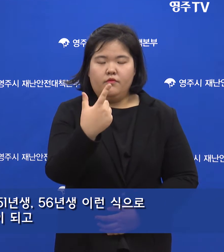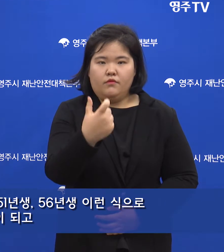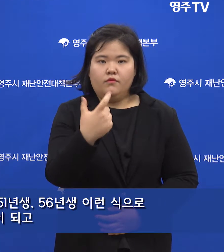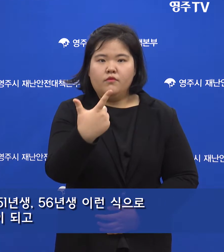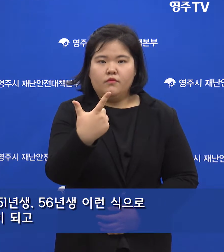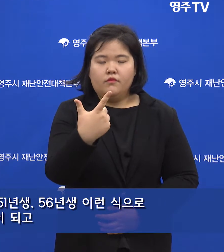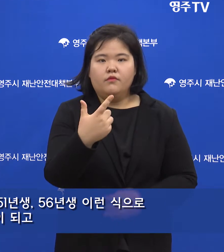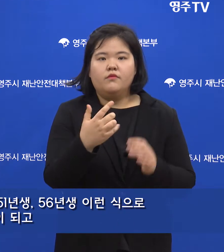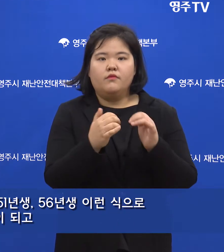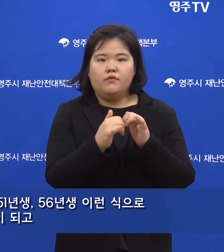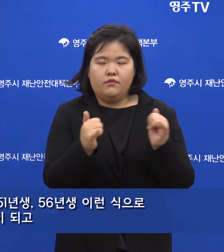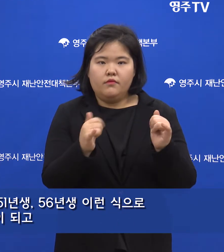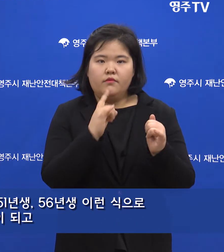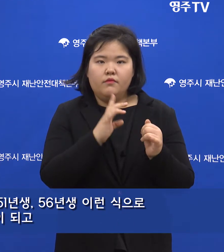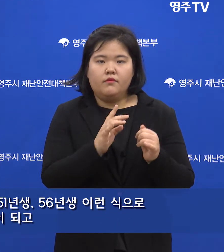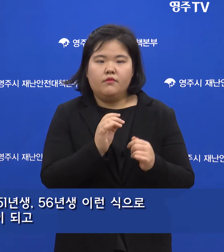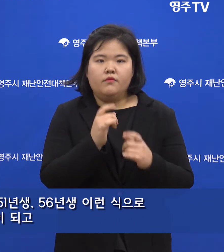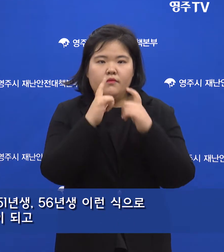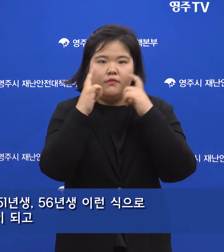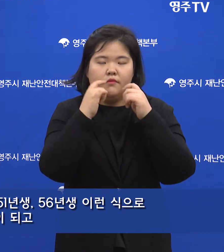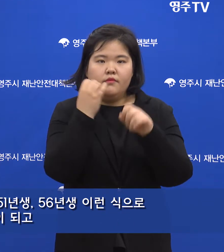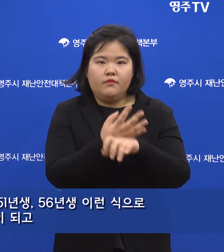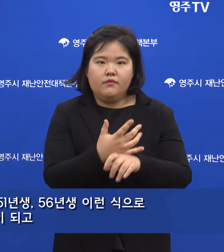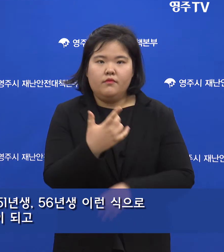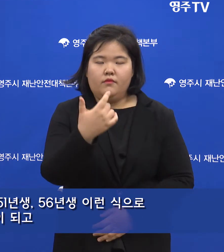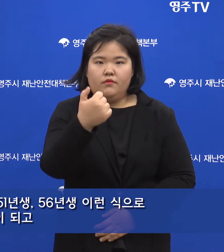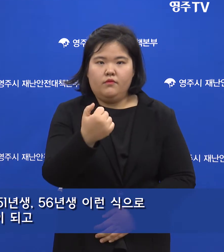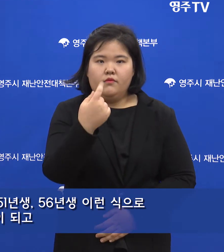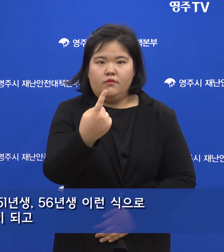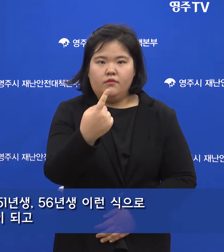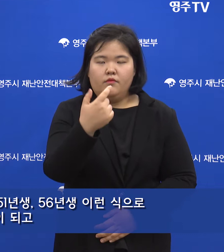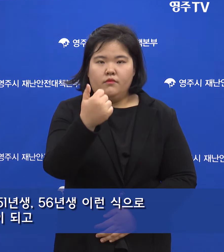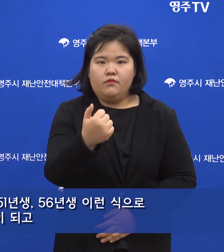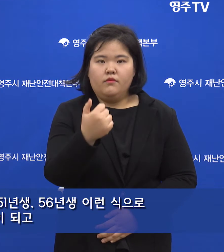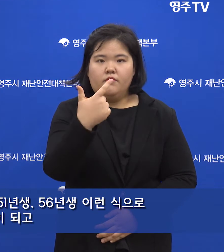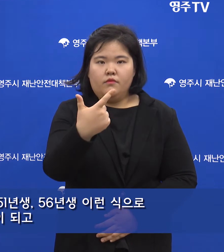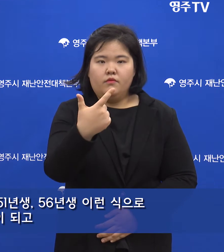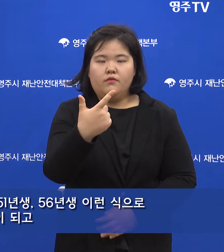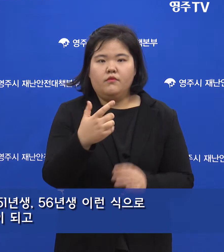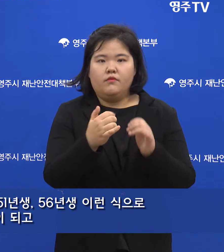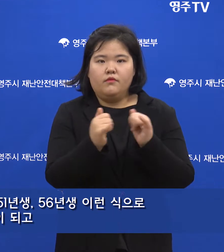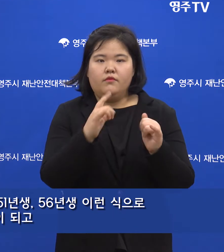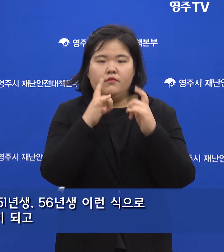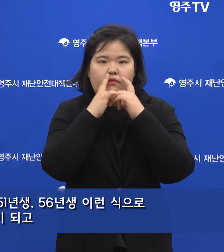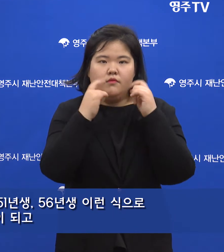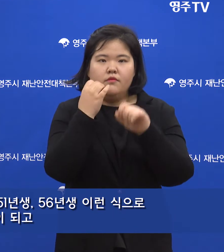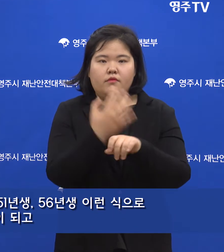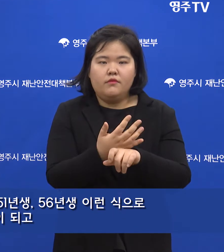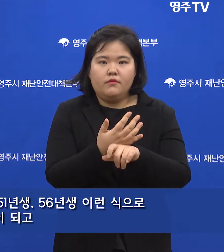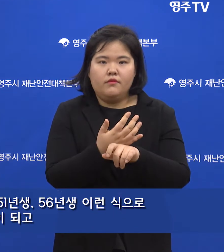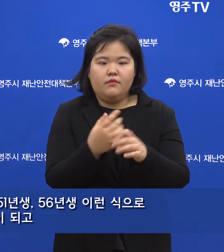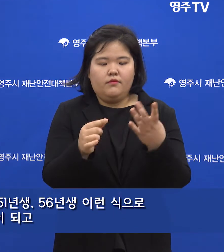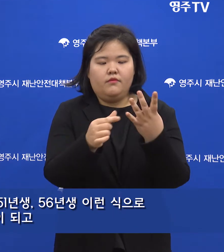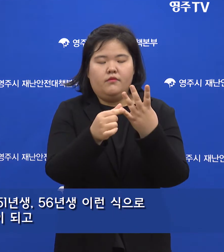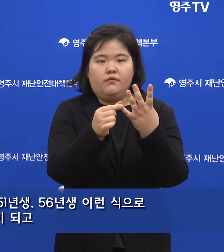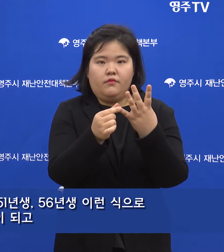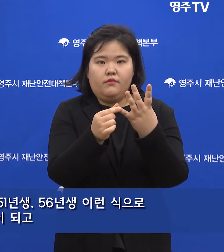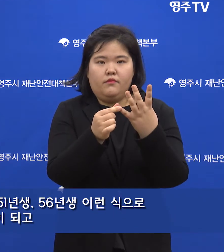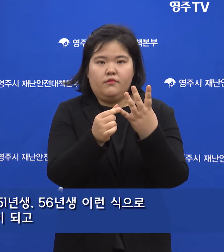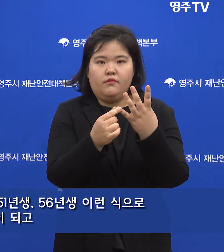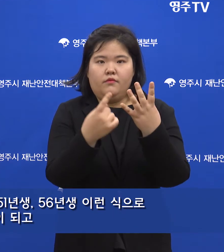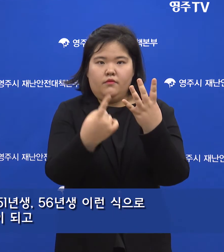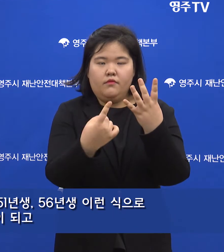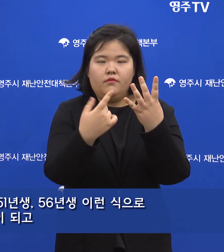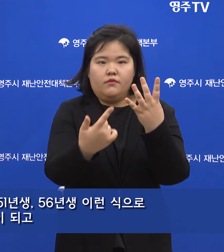66년생 뭐 이런 식으로 51년생, 56년생 이런 식으로 1과 6으로 끝나는 분만